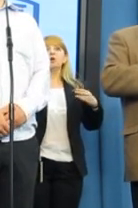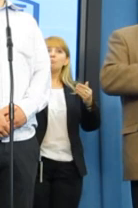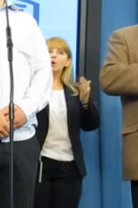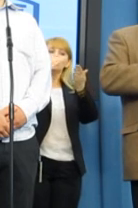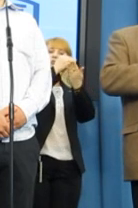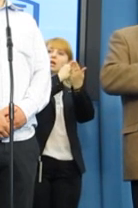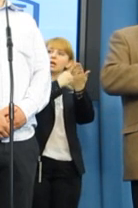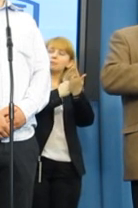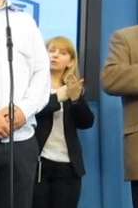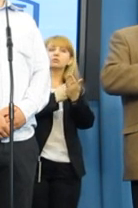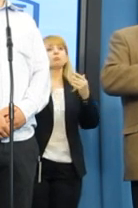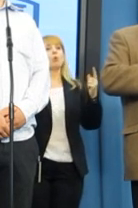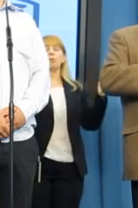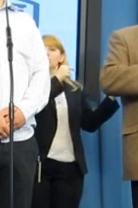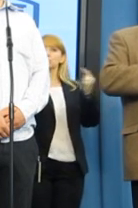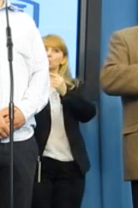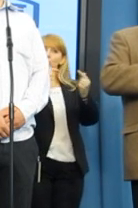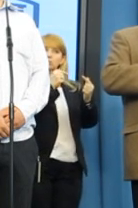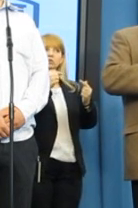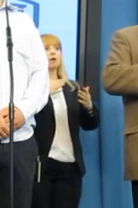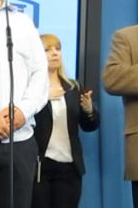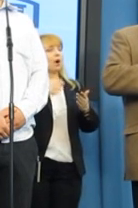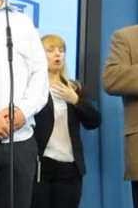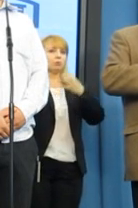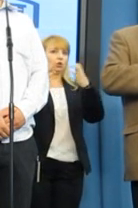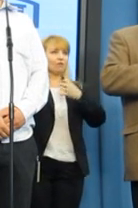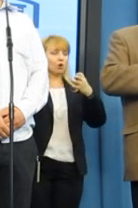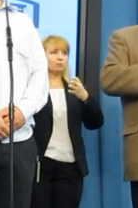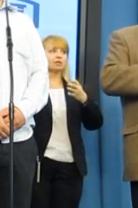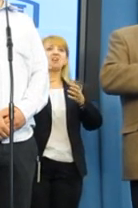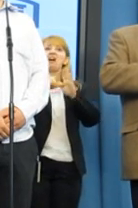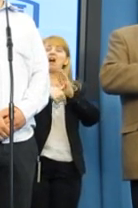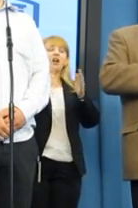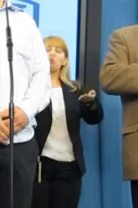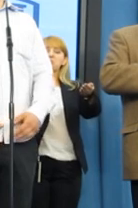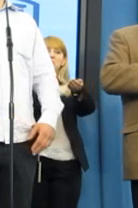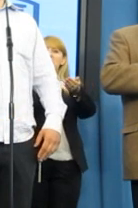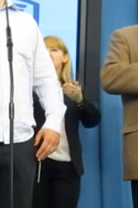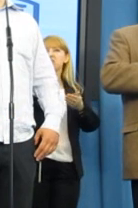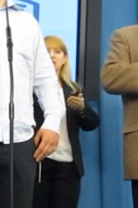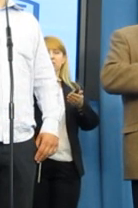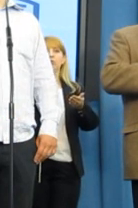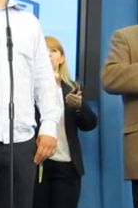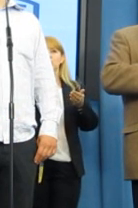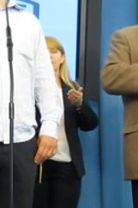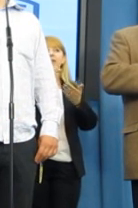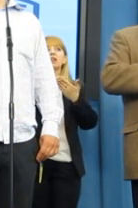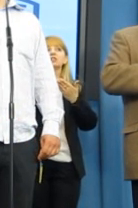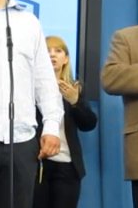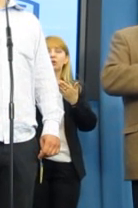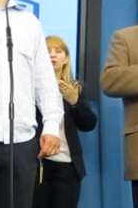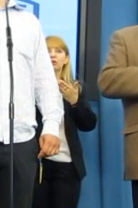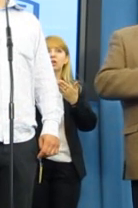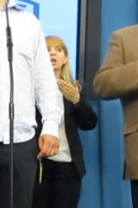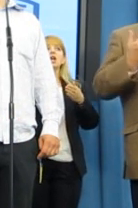dyskutowaliśmy, według moich informacji również on jest w niewielkim stopniu stosowany, a ja uważam, że ze względów nawet